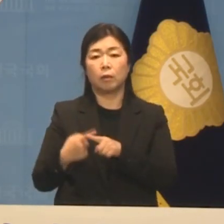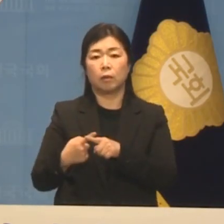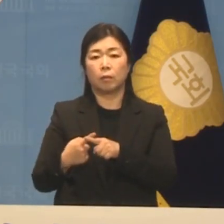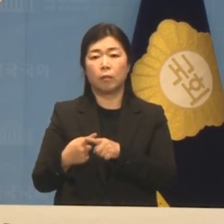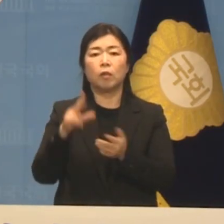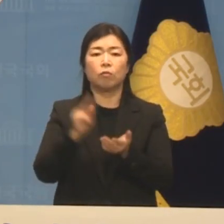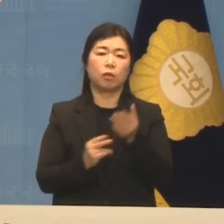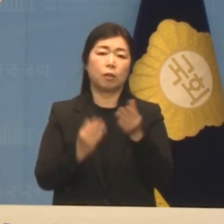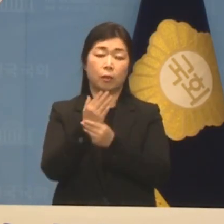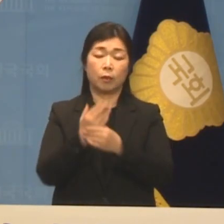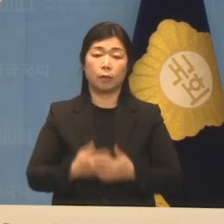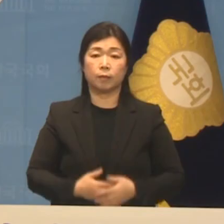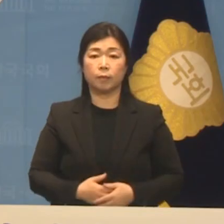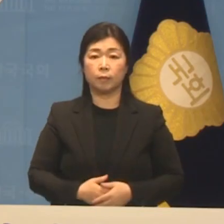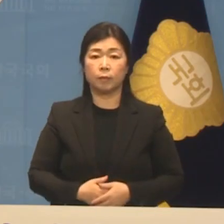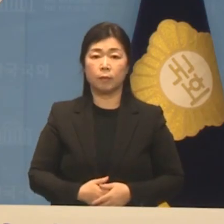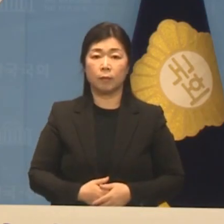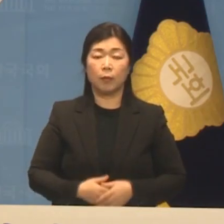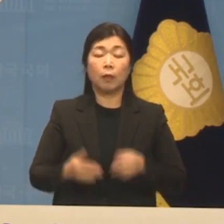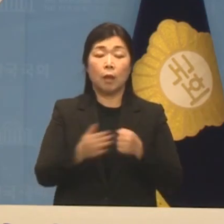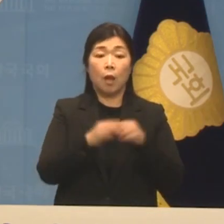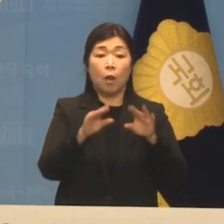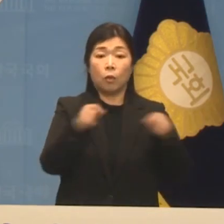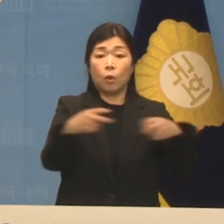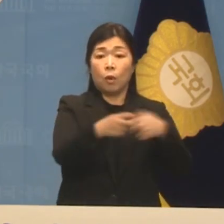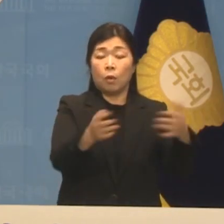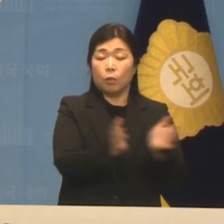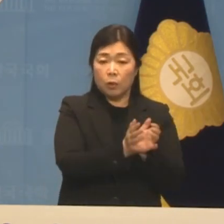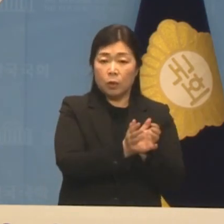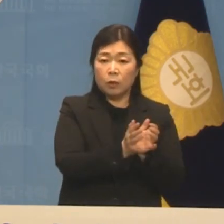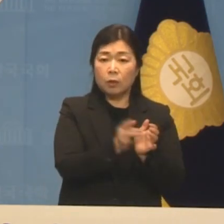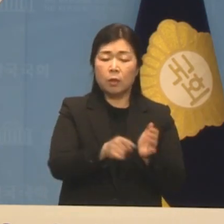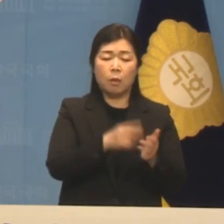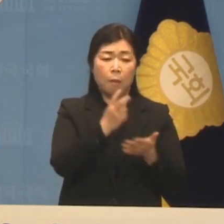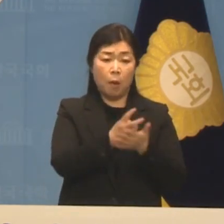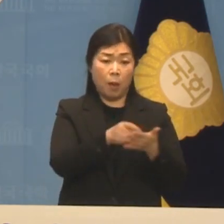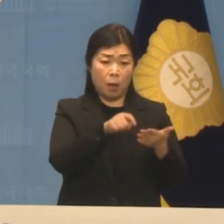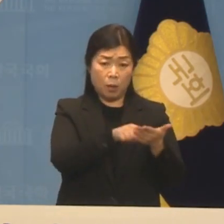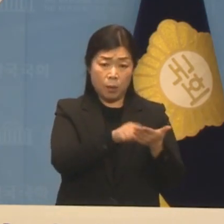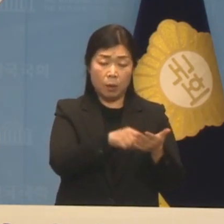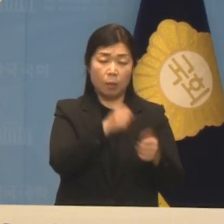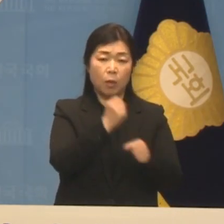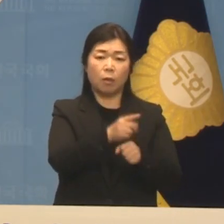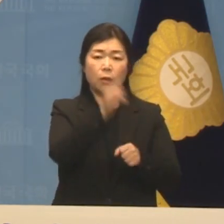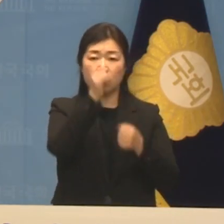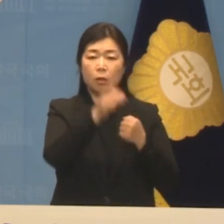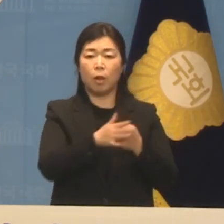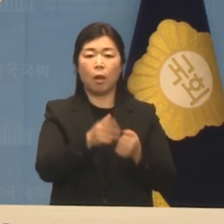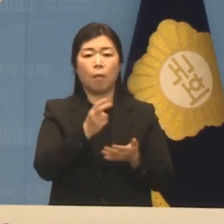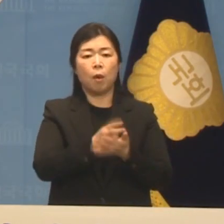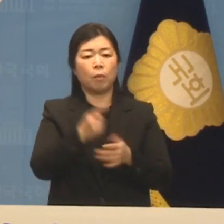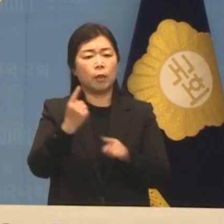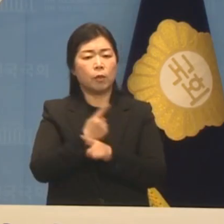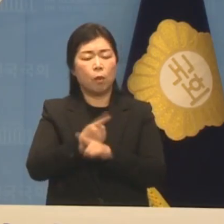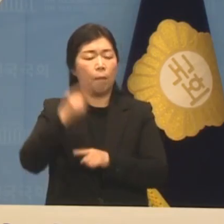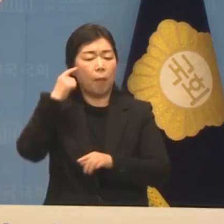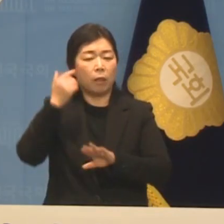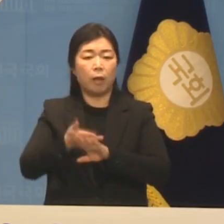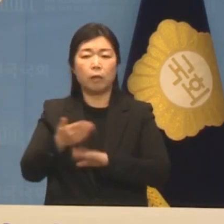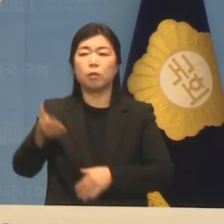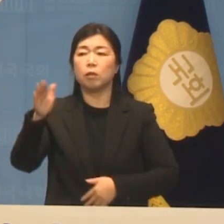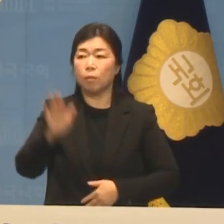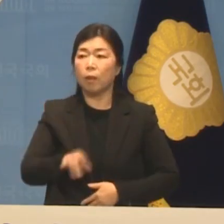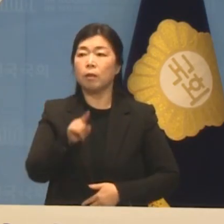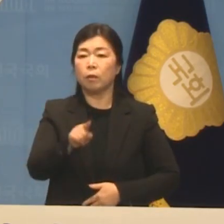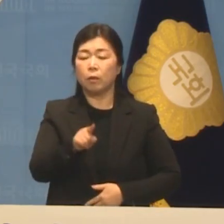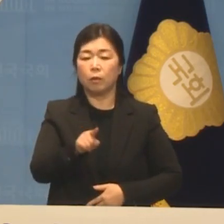심각해지고 있는 상황입니다. 국토부는 또한 화원법에 이미 규정되어 있다는 이유로 개정안을 반대하고 있으나 이는